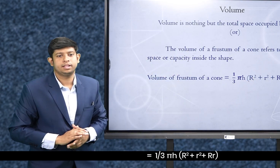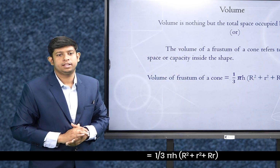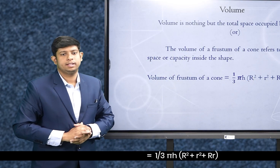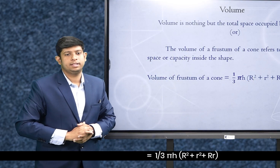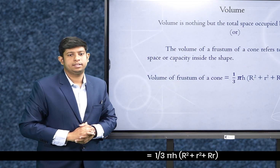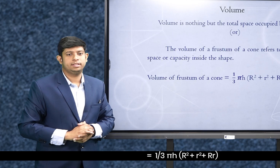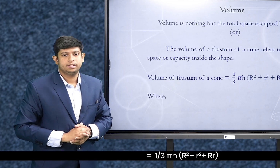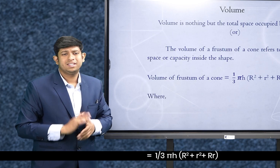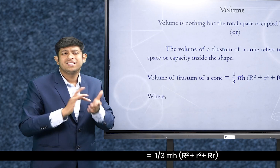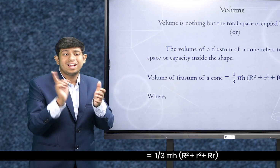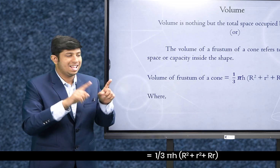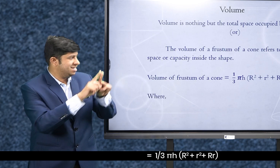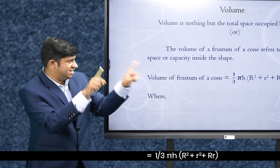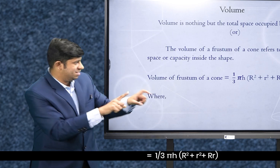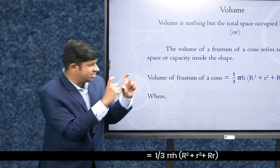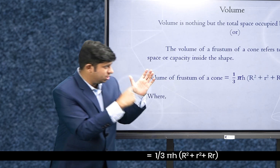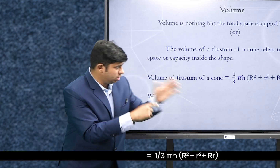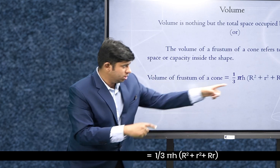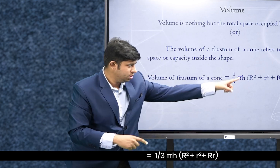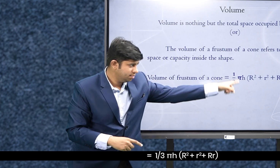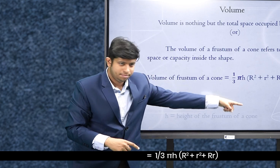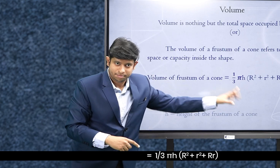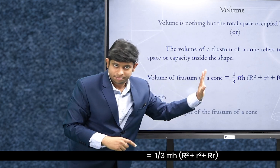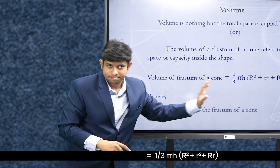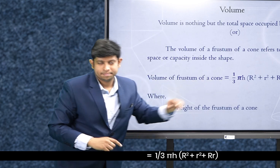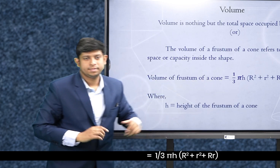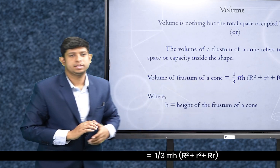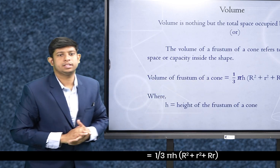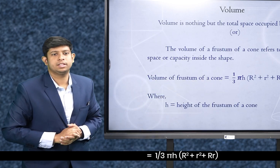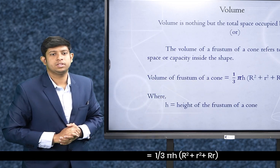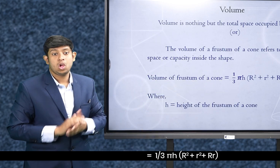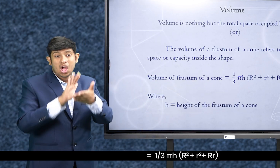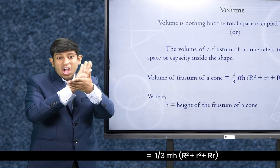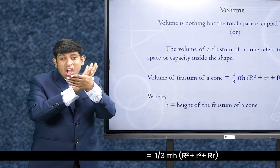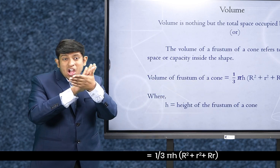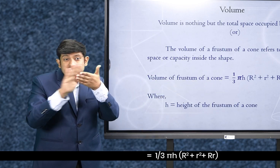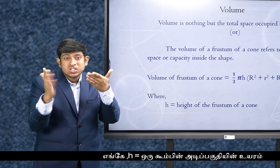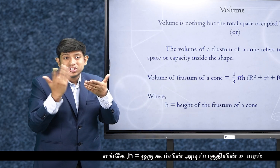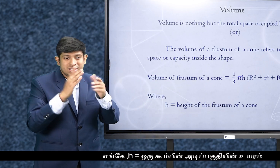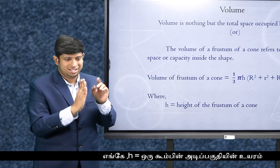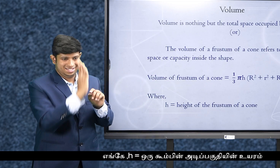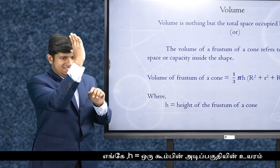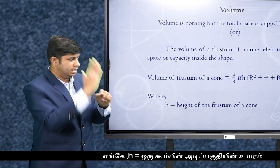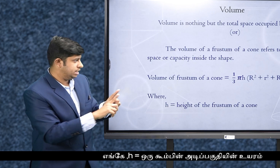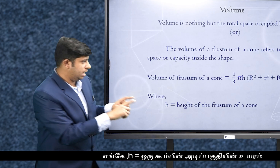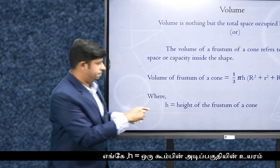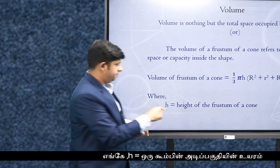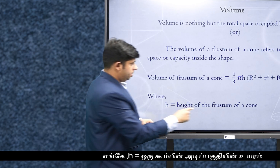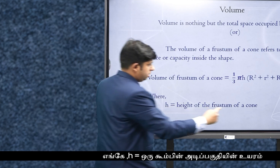2 கூட்டல் சிறிய r மேலிலக்கு 2 கூட்டல் பெரிய R சிறிய r. இங்கே h ஈடு